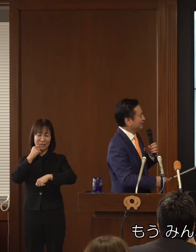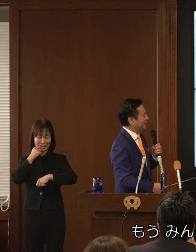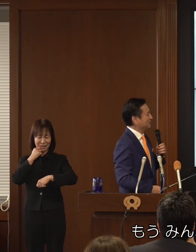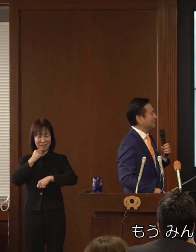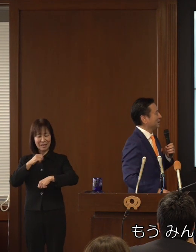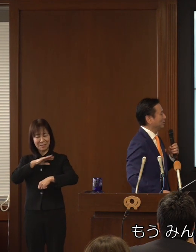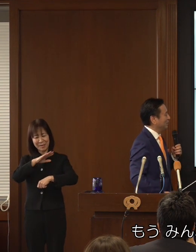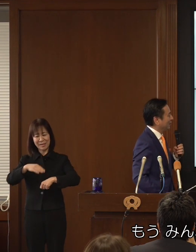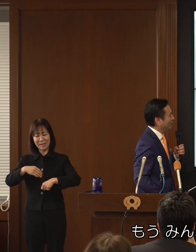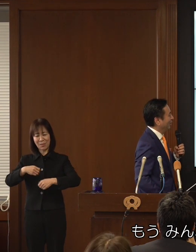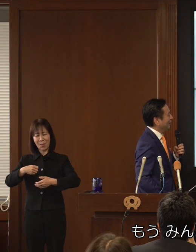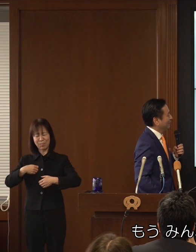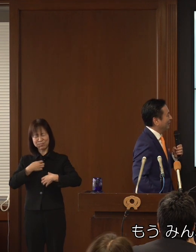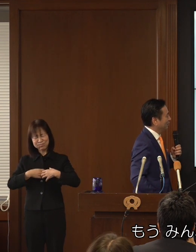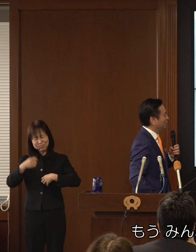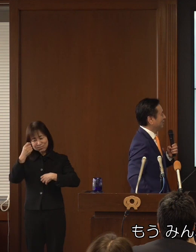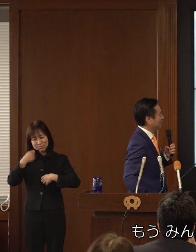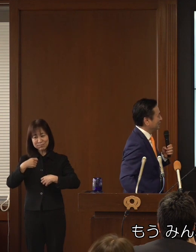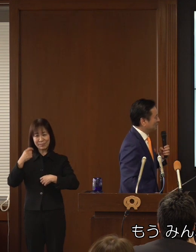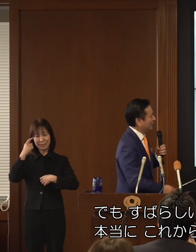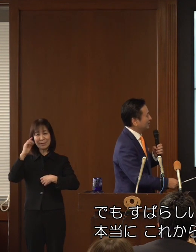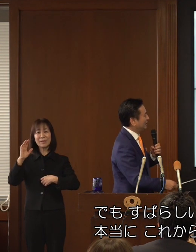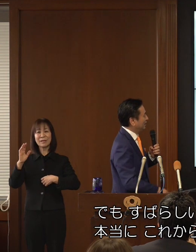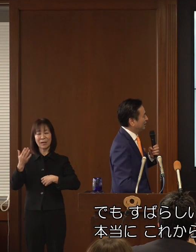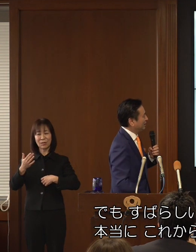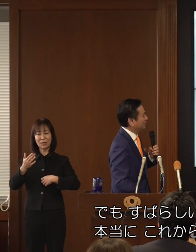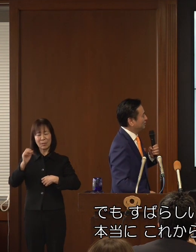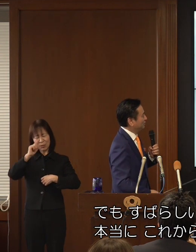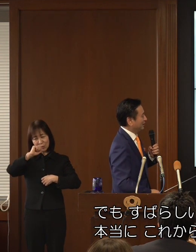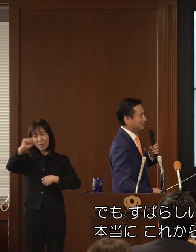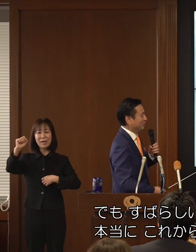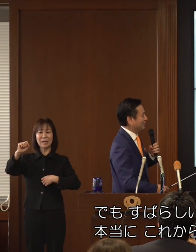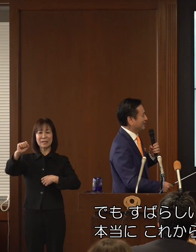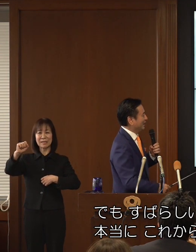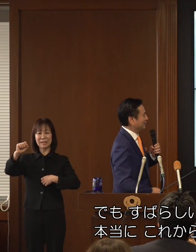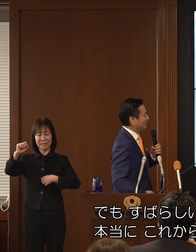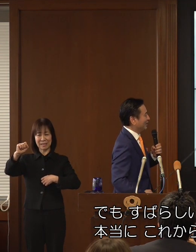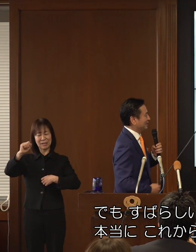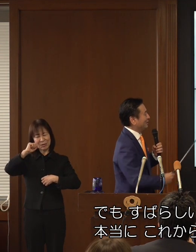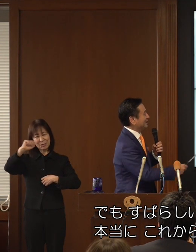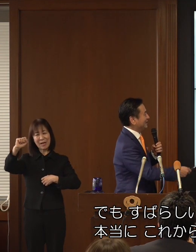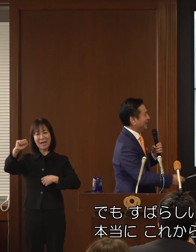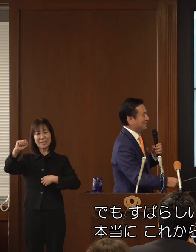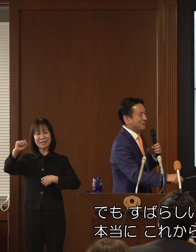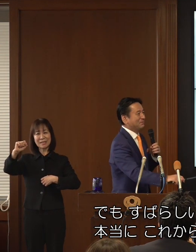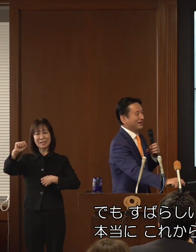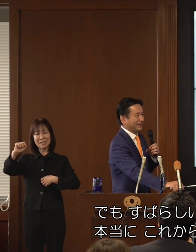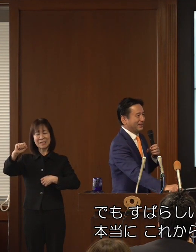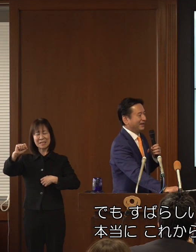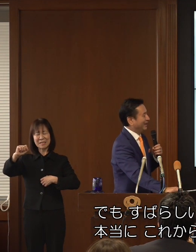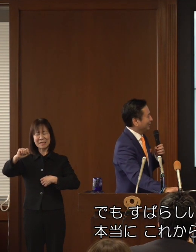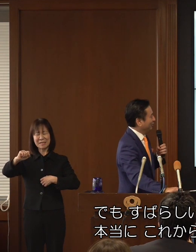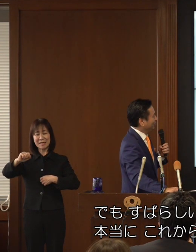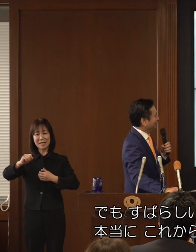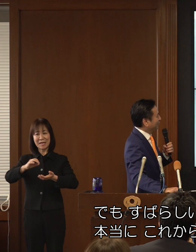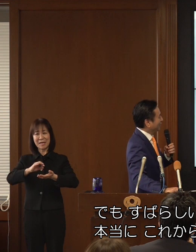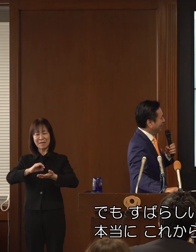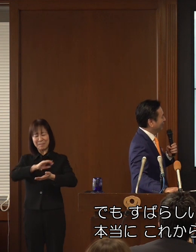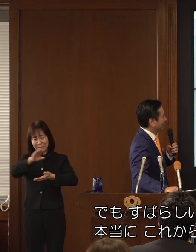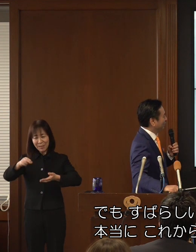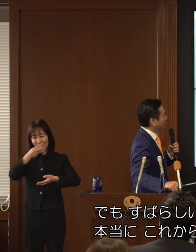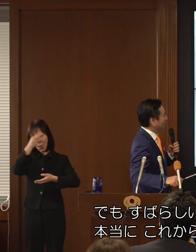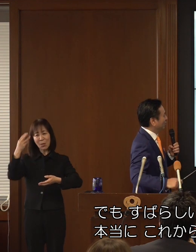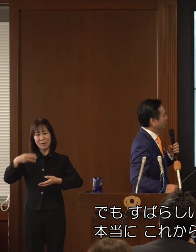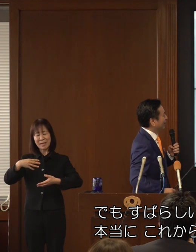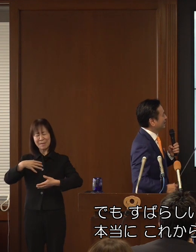本当に悔し泣きしましたけども、でも本当に素晴らしい連中、ごめんなさい、素晴らしいメンバーで、 ということ